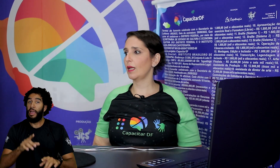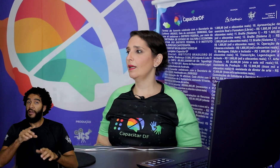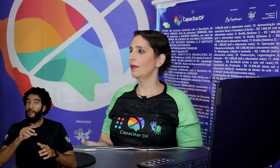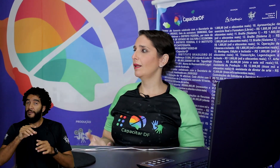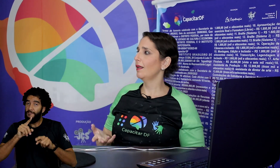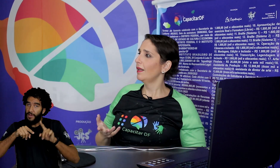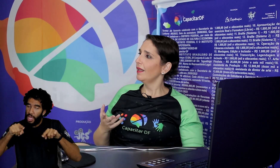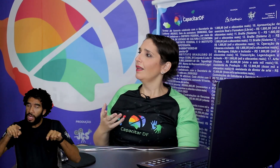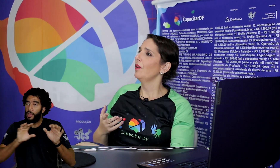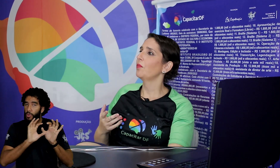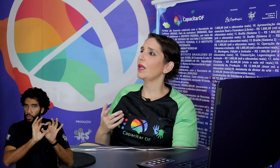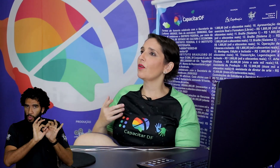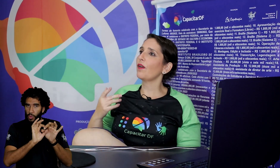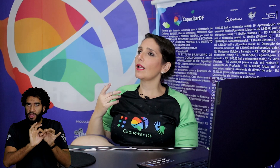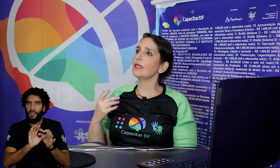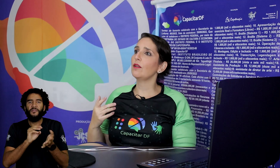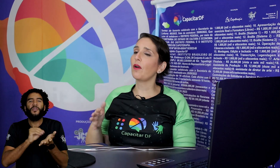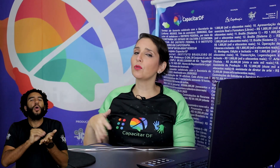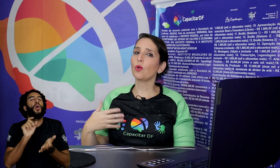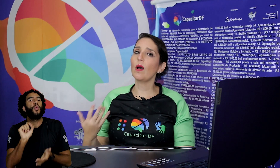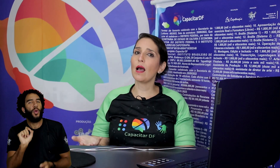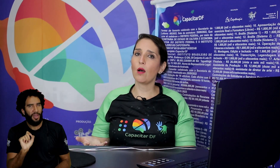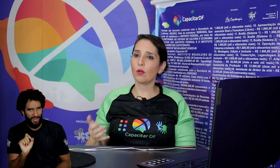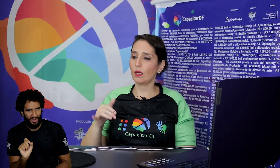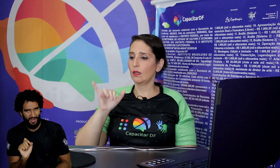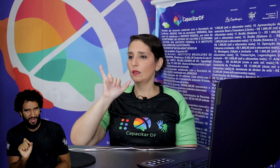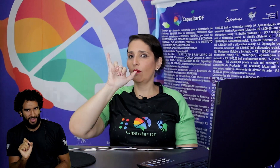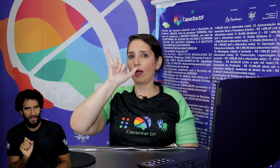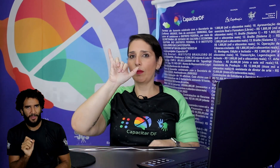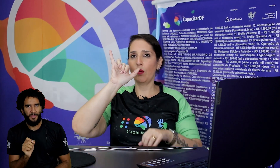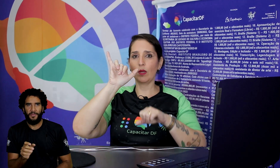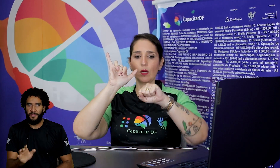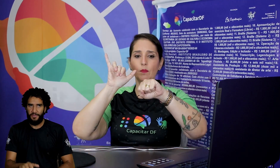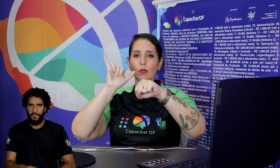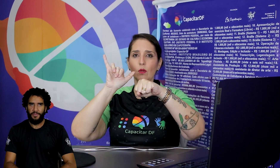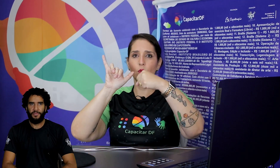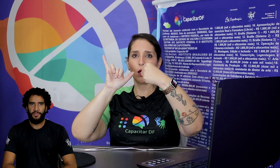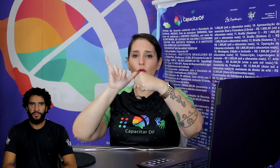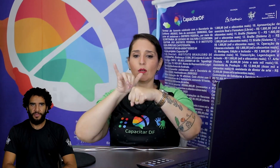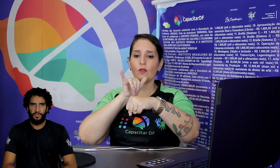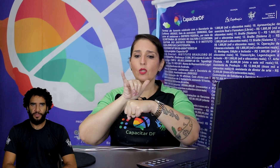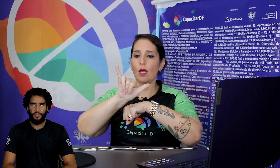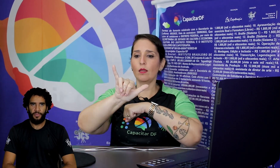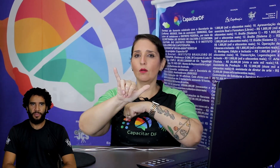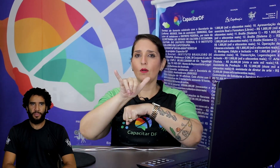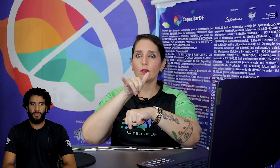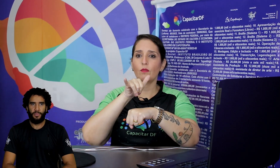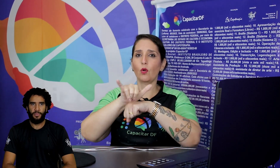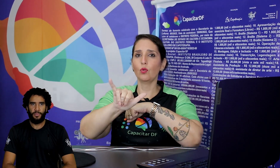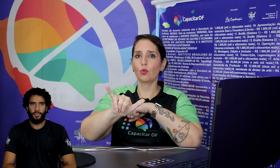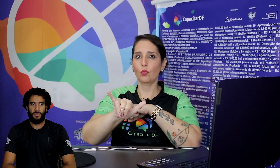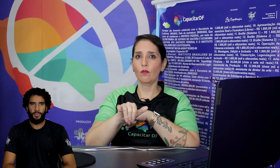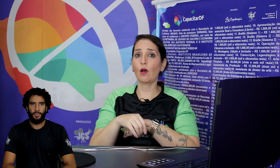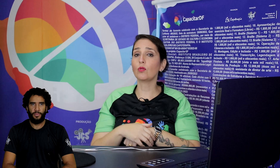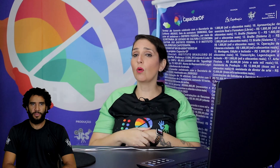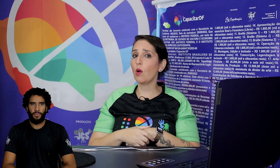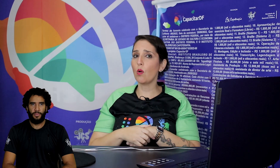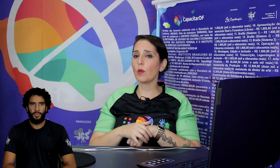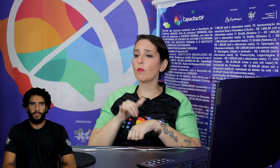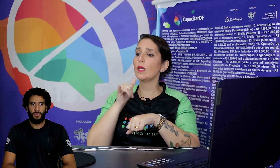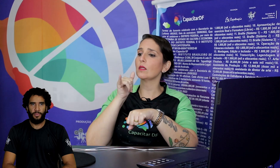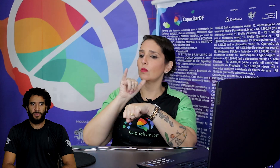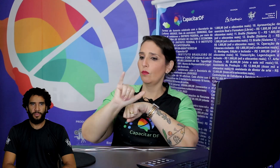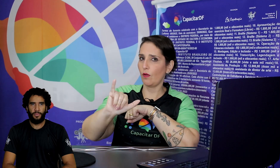falta, né? Porque se eu falar assim, faltou a aula, então é a mão em Y, a outra fechada, eu faço, faltou. Faltou